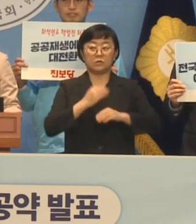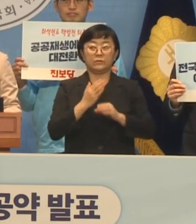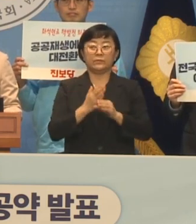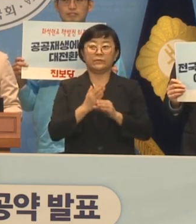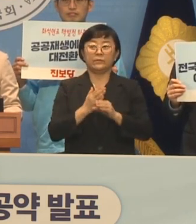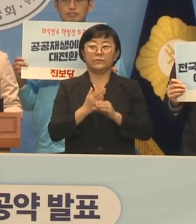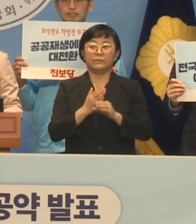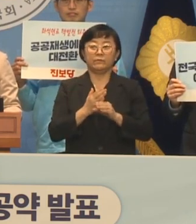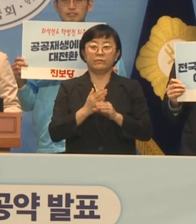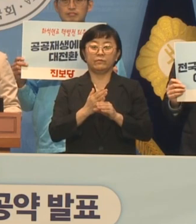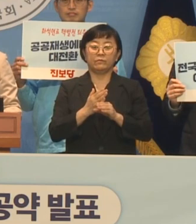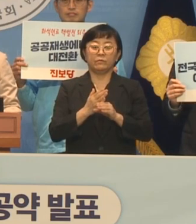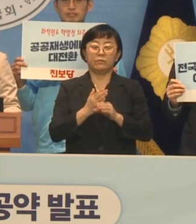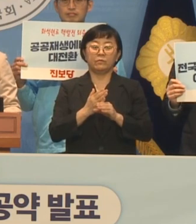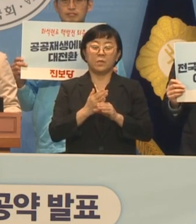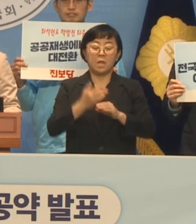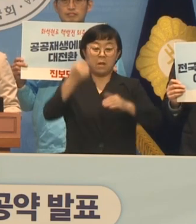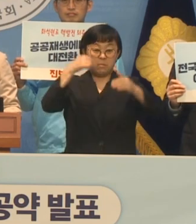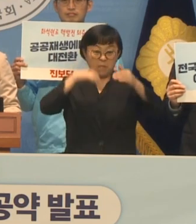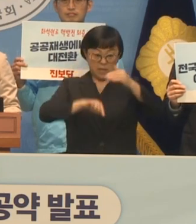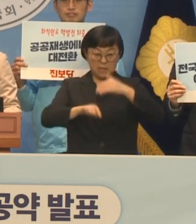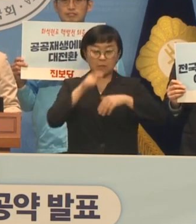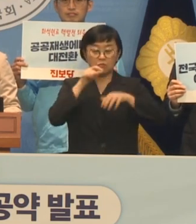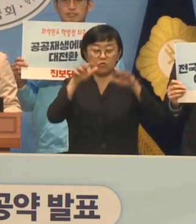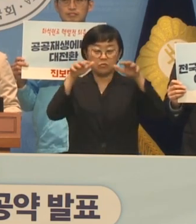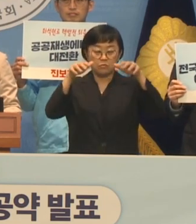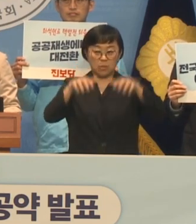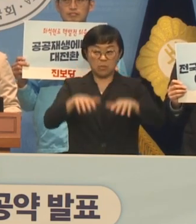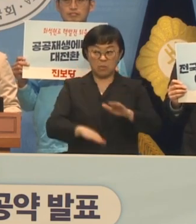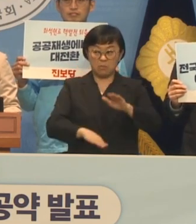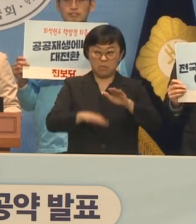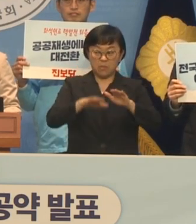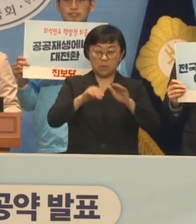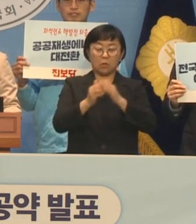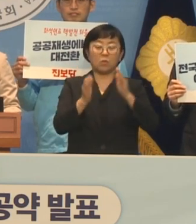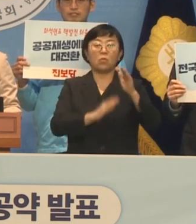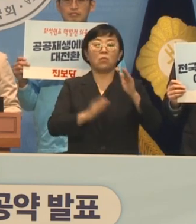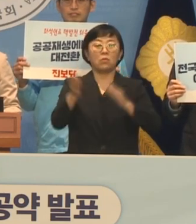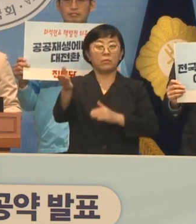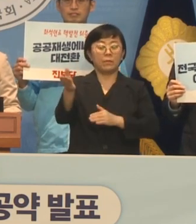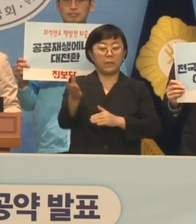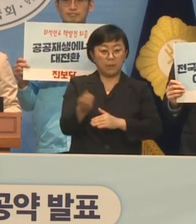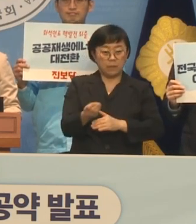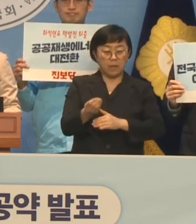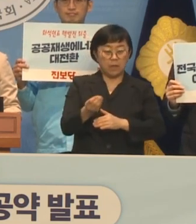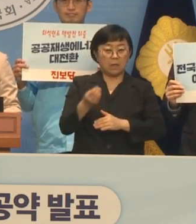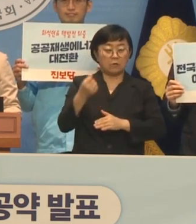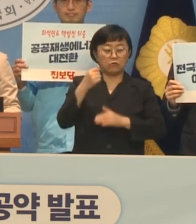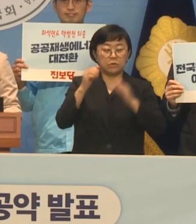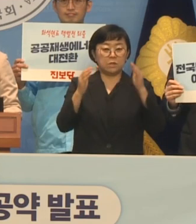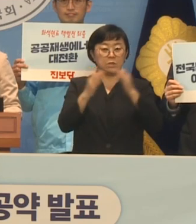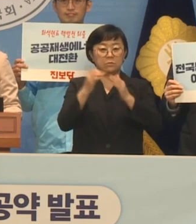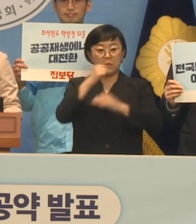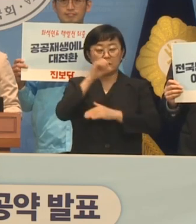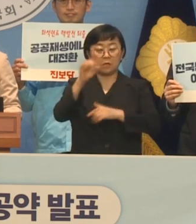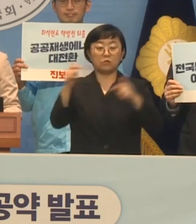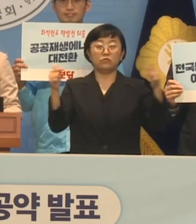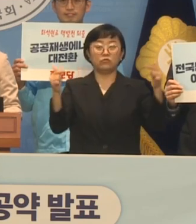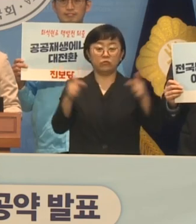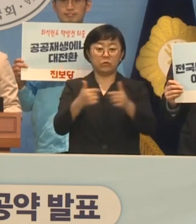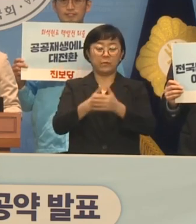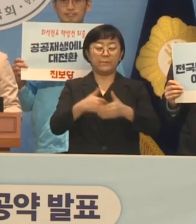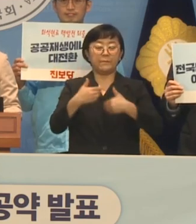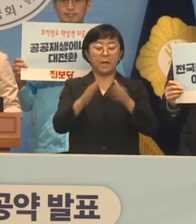있습니다. 반지하 수해 참사에도 공공임대주택 예산은 줄었습니다.